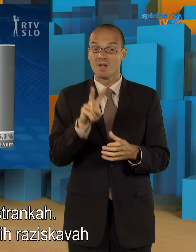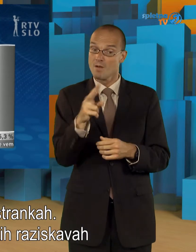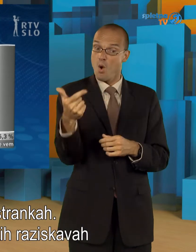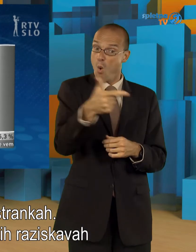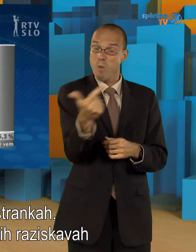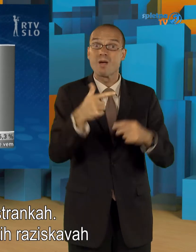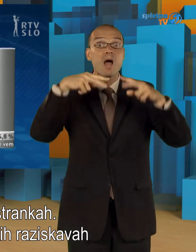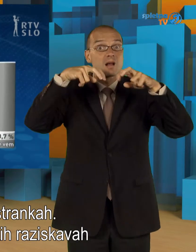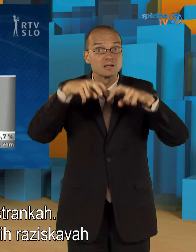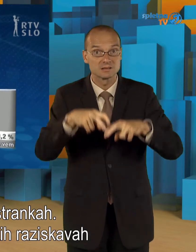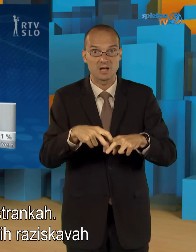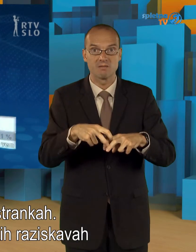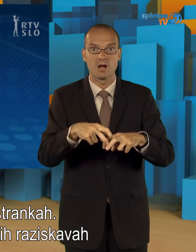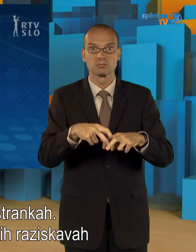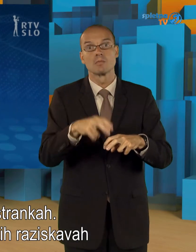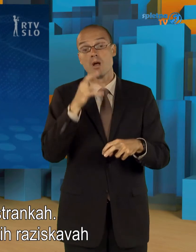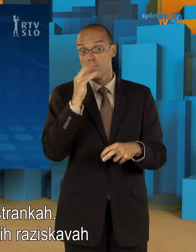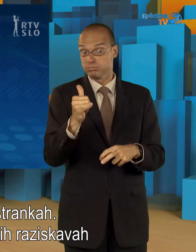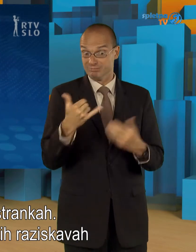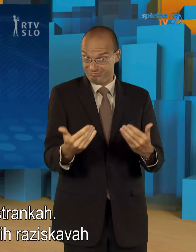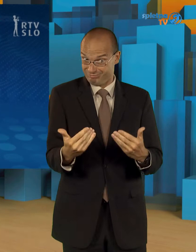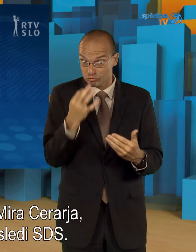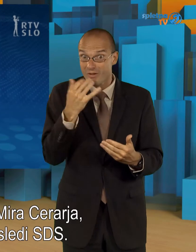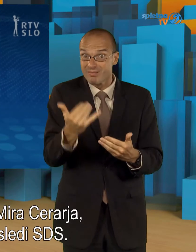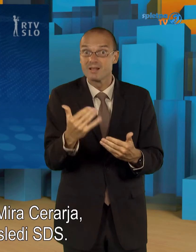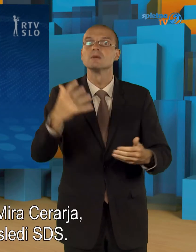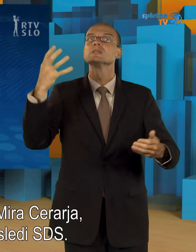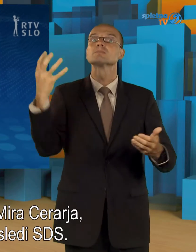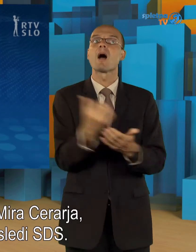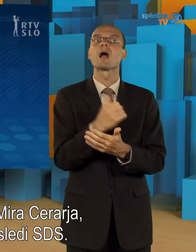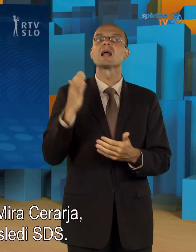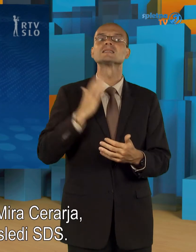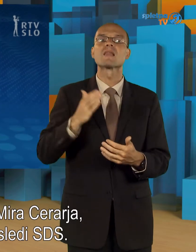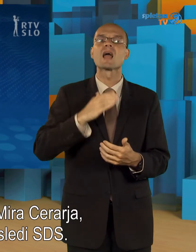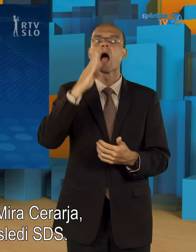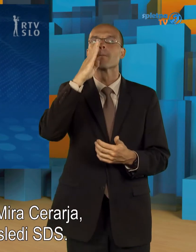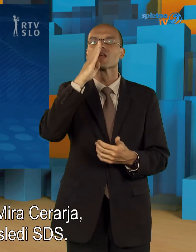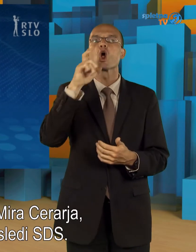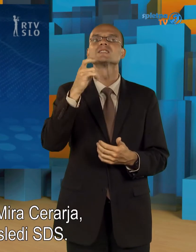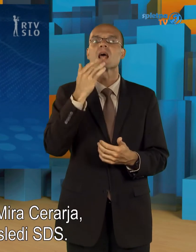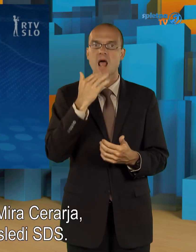V obeh javnomnenjskih raziskavah bi zmagala stranka Mira Cerarja, tik za petami pa ji sledi